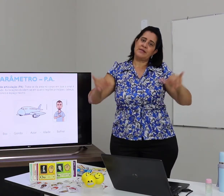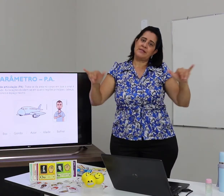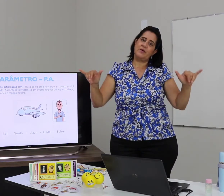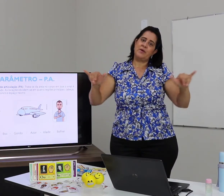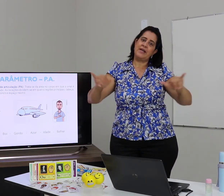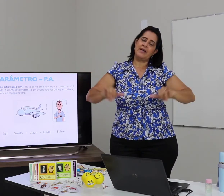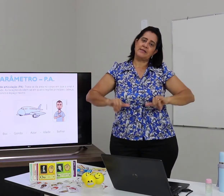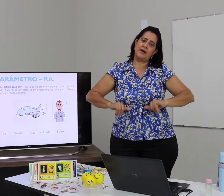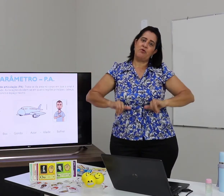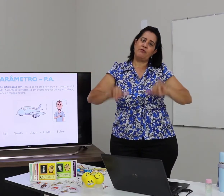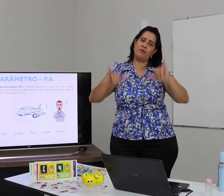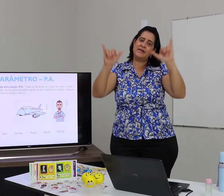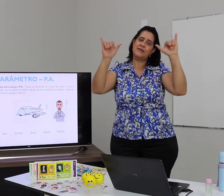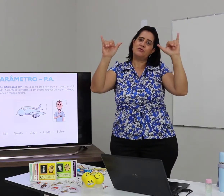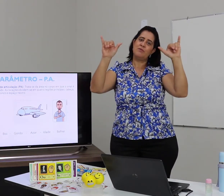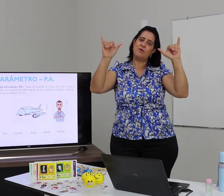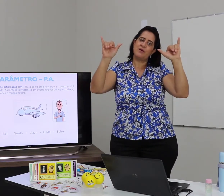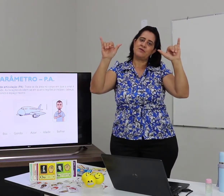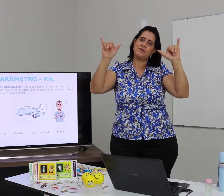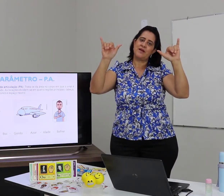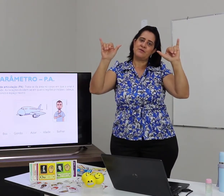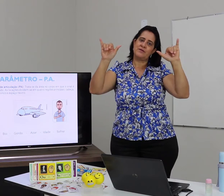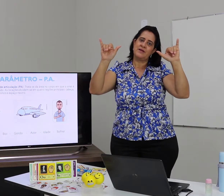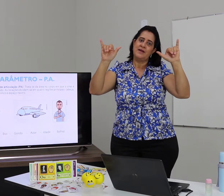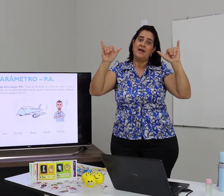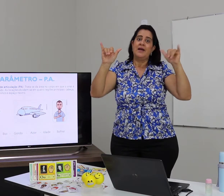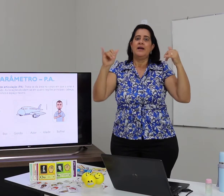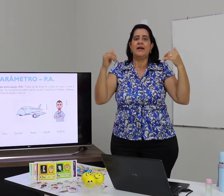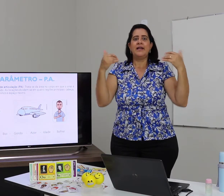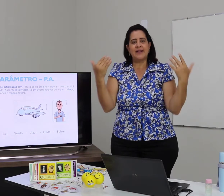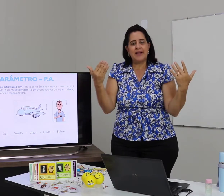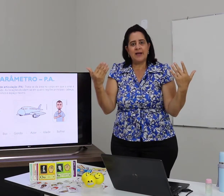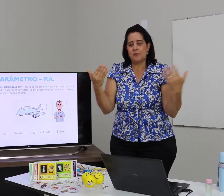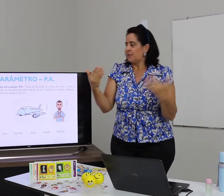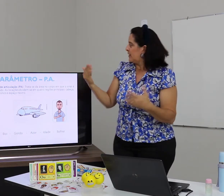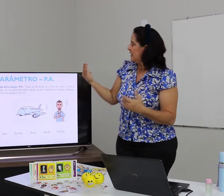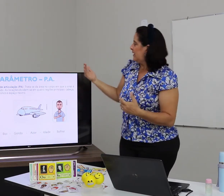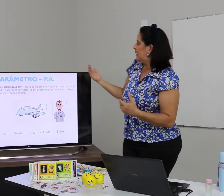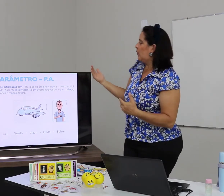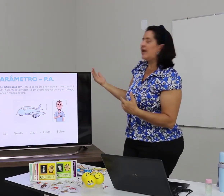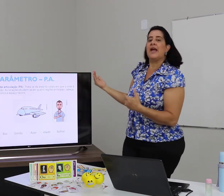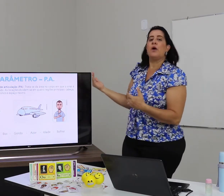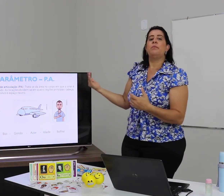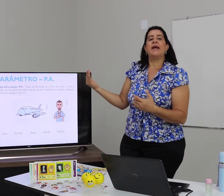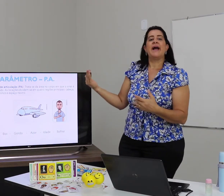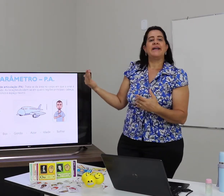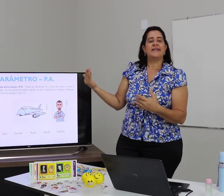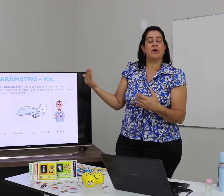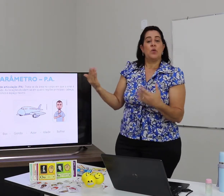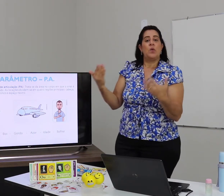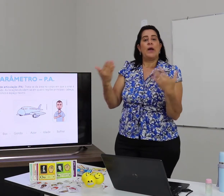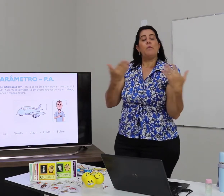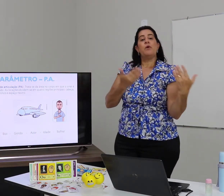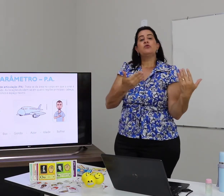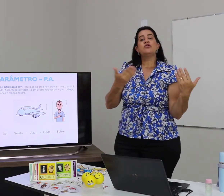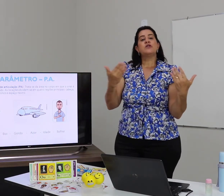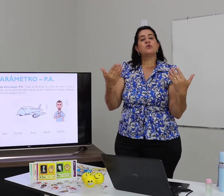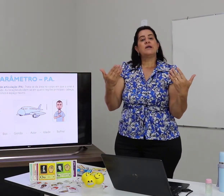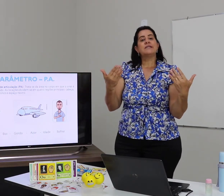articulação e essa é a configuração de mão que nós usamos. Entenderam? O que é o PA então? É o ponto de articulação,